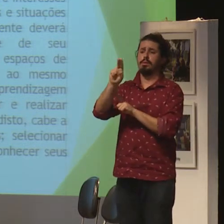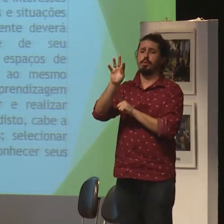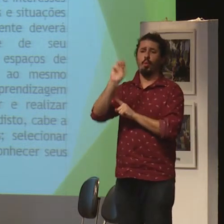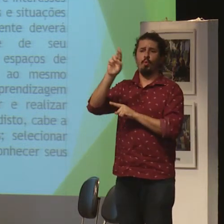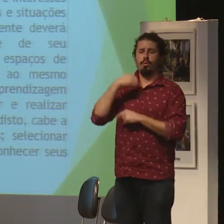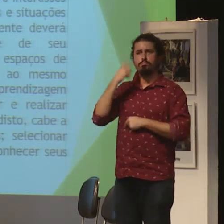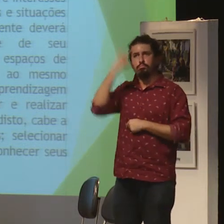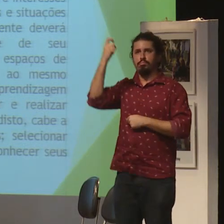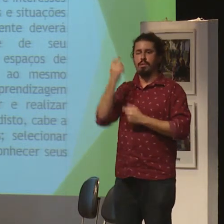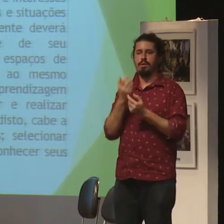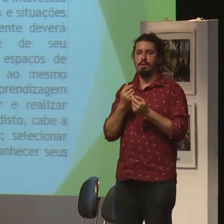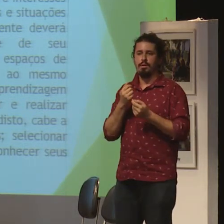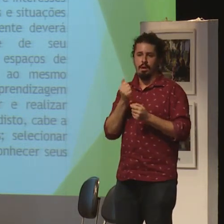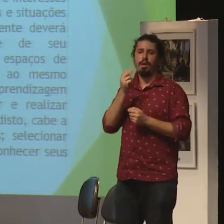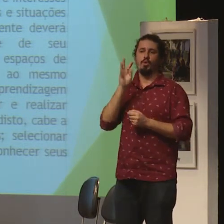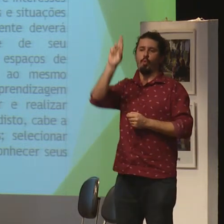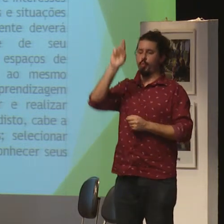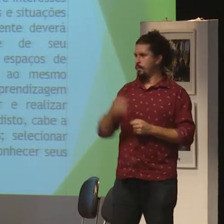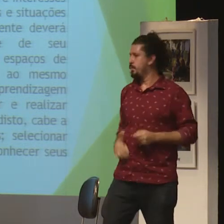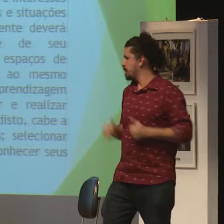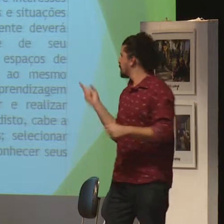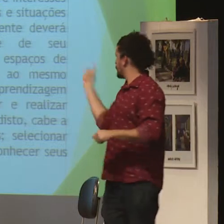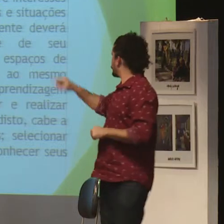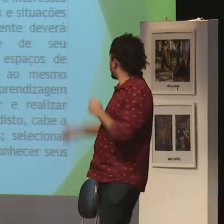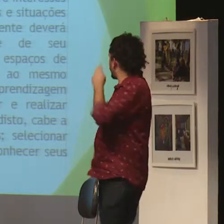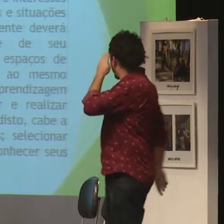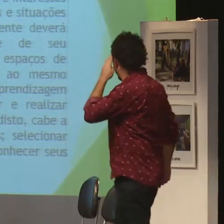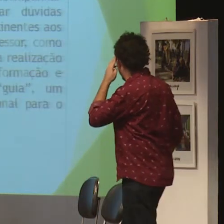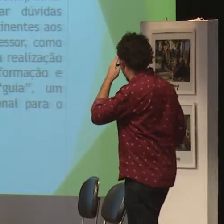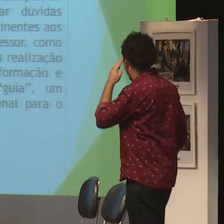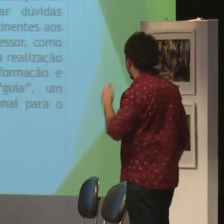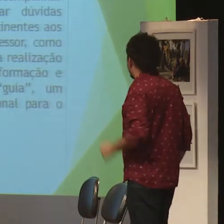né? Ele também é o autor, ele é o autor disso.